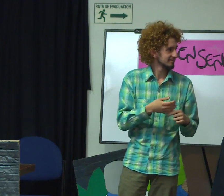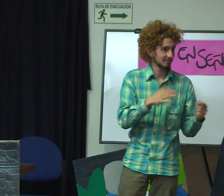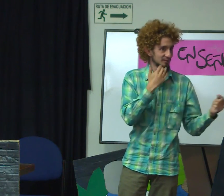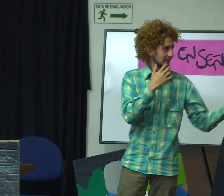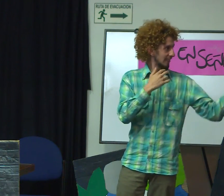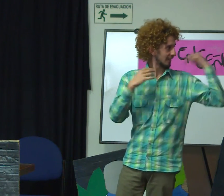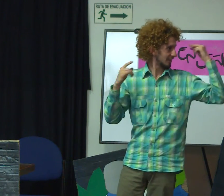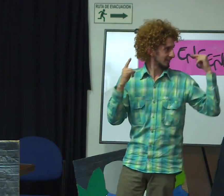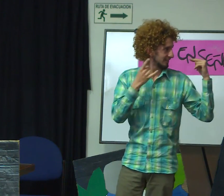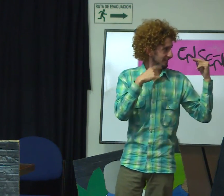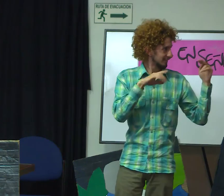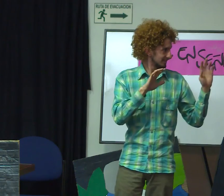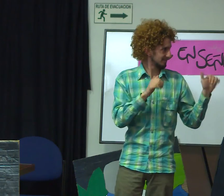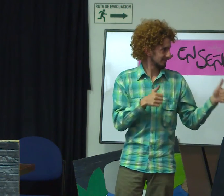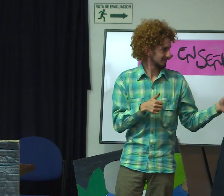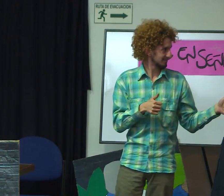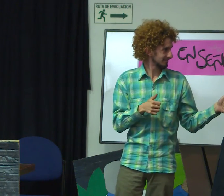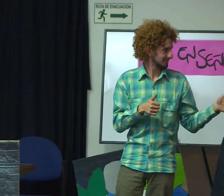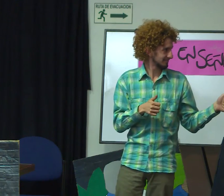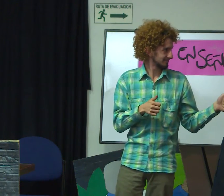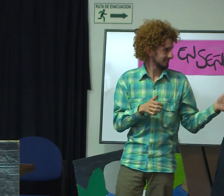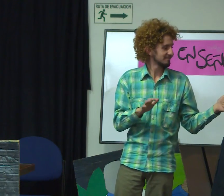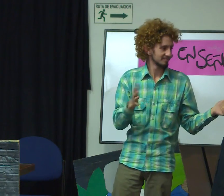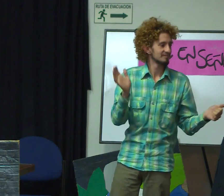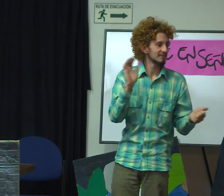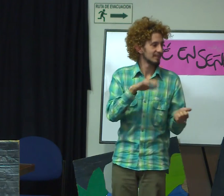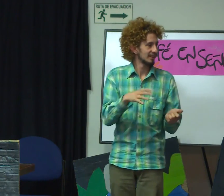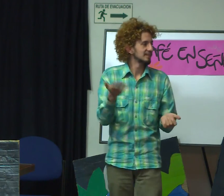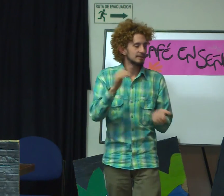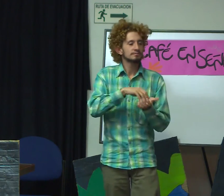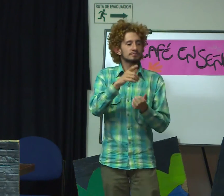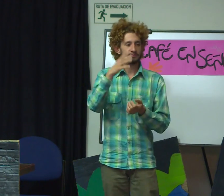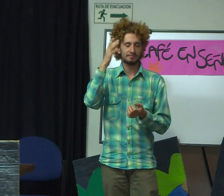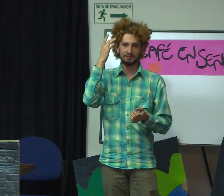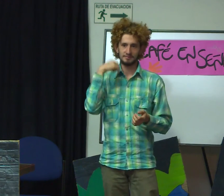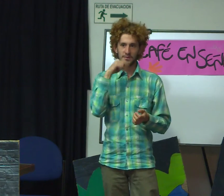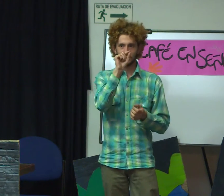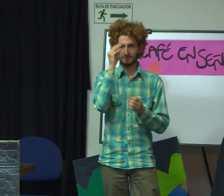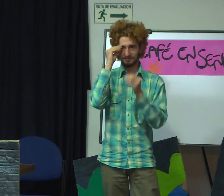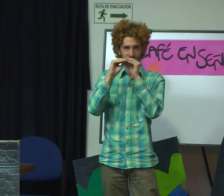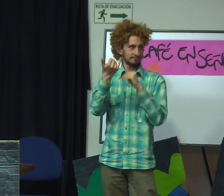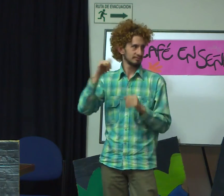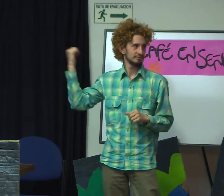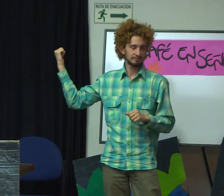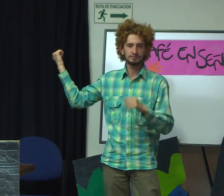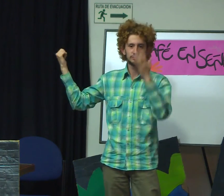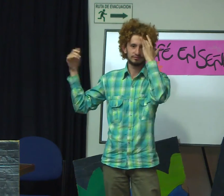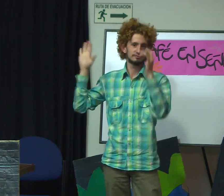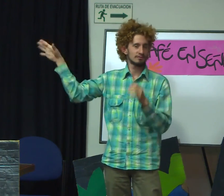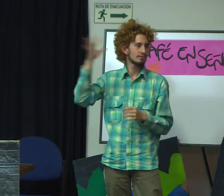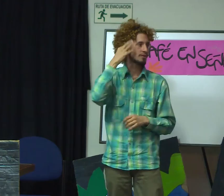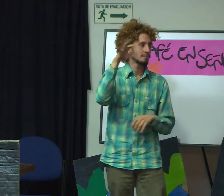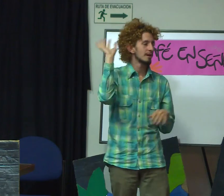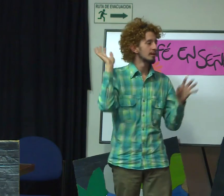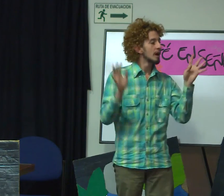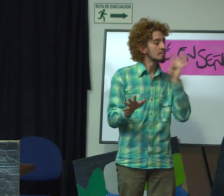No entendí. Otra vez. Yo estoy un poco en desacuerdo con lo que nos